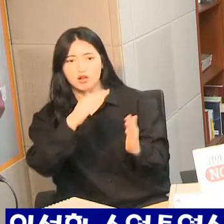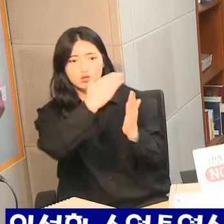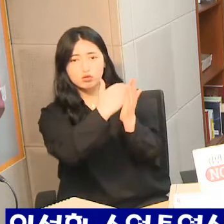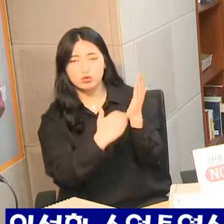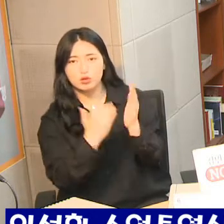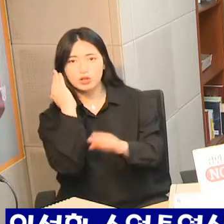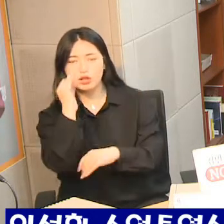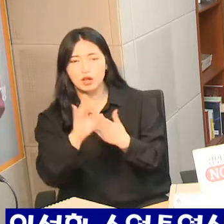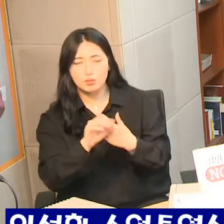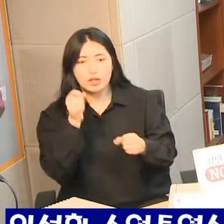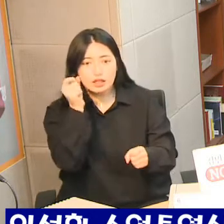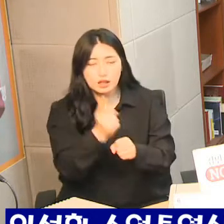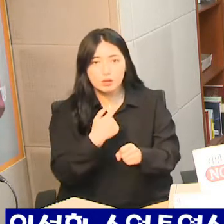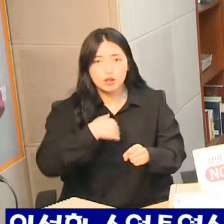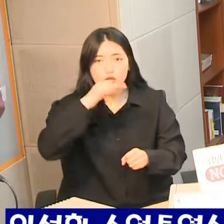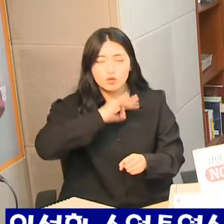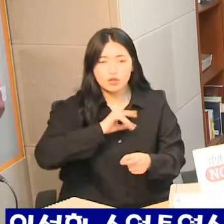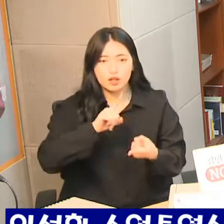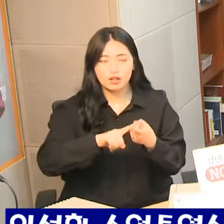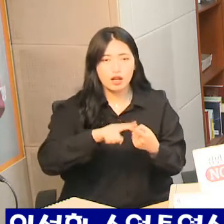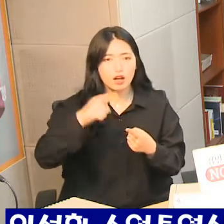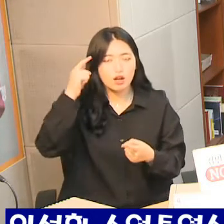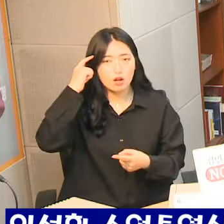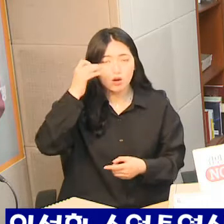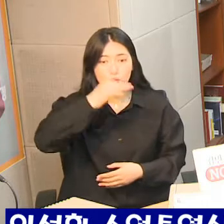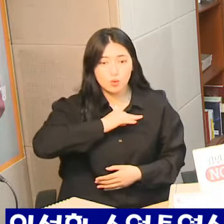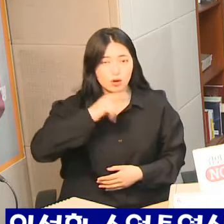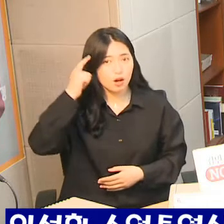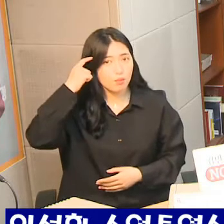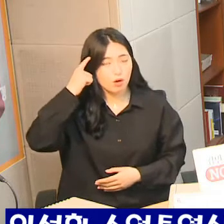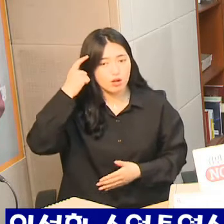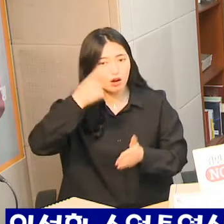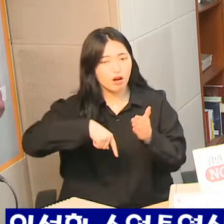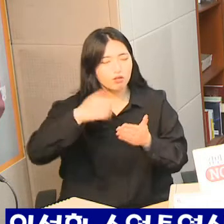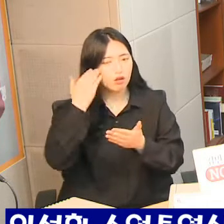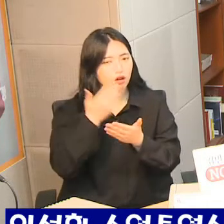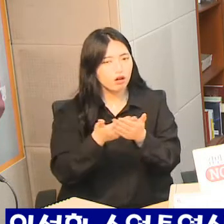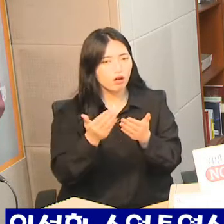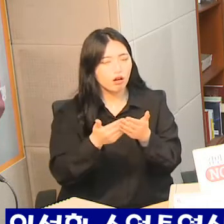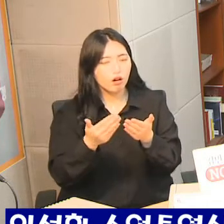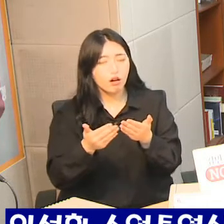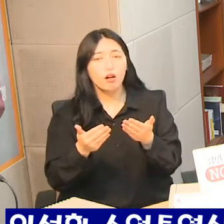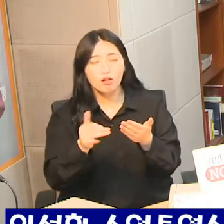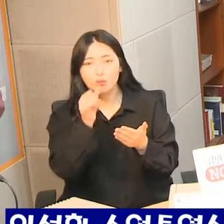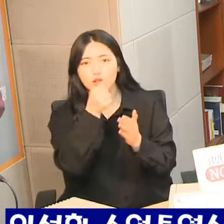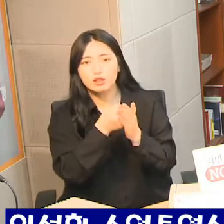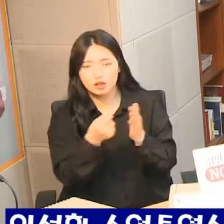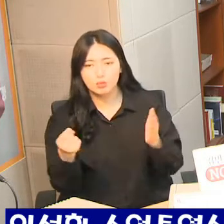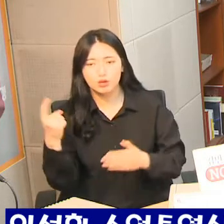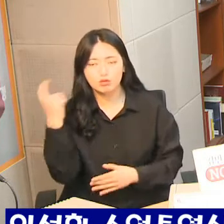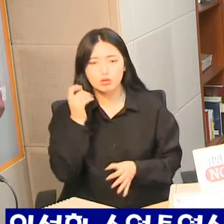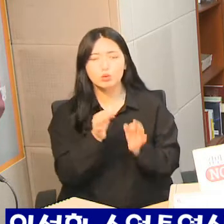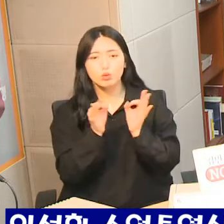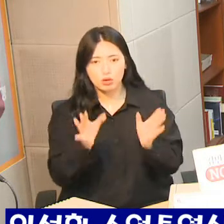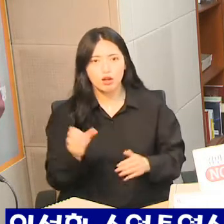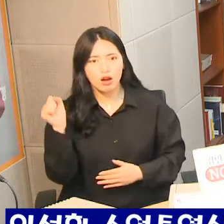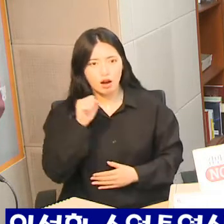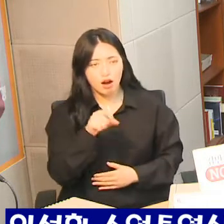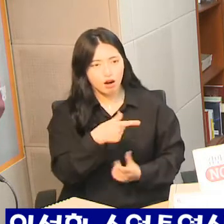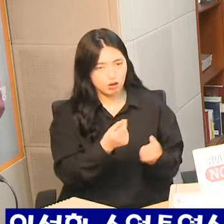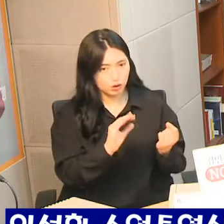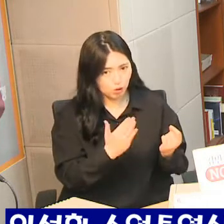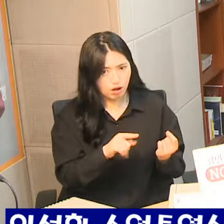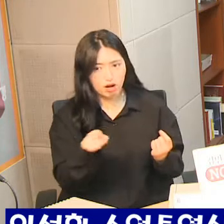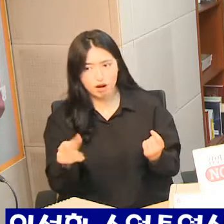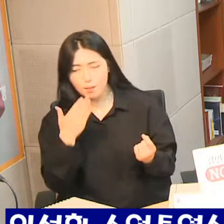이미 수익에 대한 그 초두 효과, 네. 머릿속에 다 그림이 그려졌기 때문에 듣는 내내 그러면 이렇게 되는